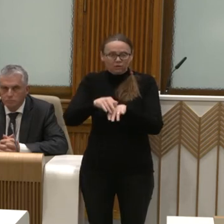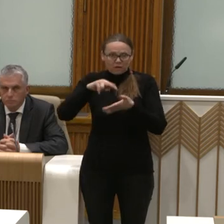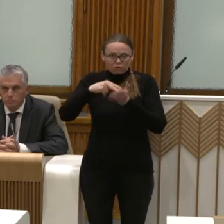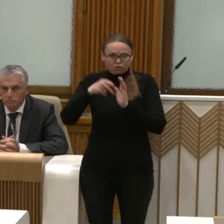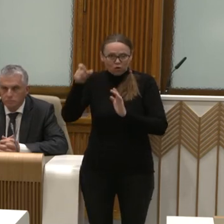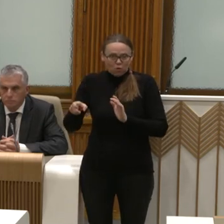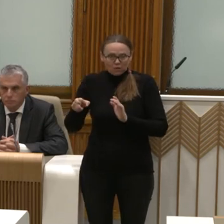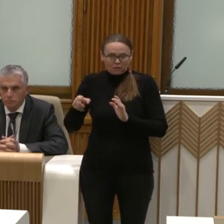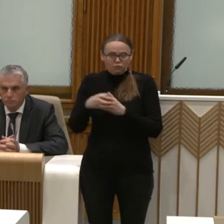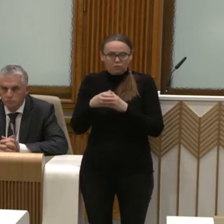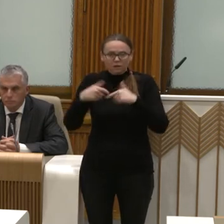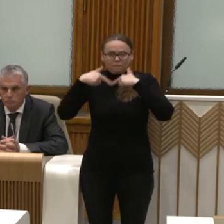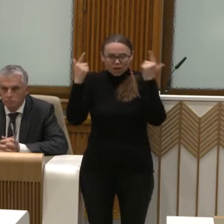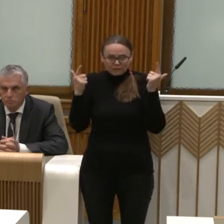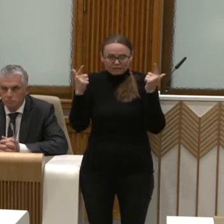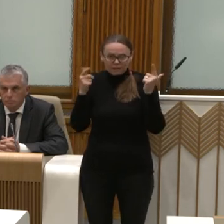podrobno pojasnila, pa je,